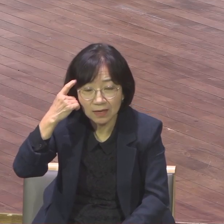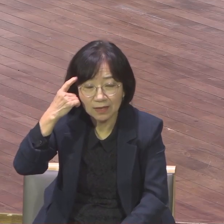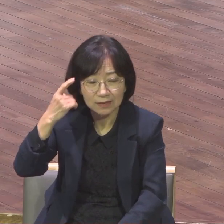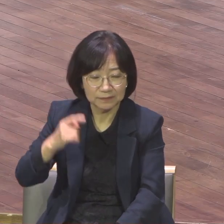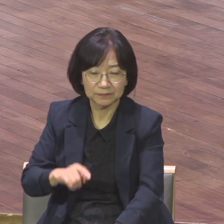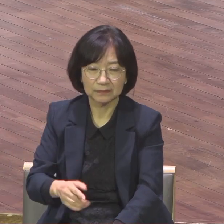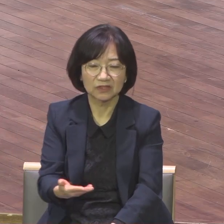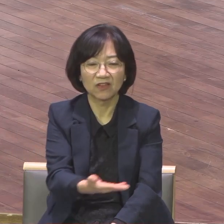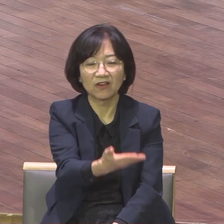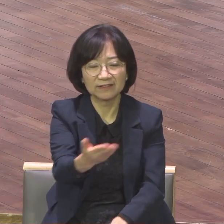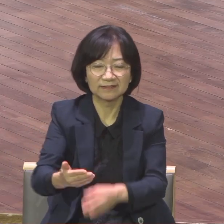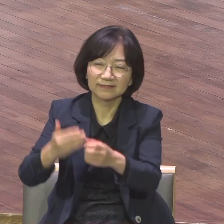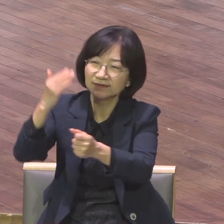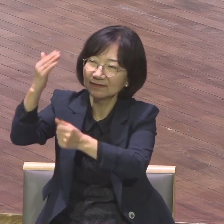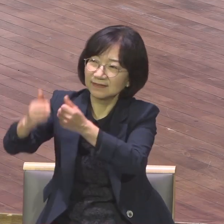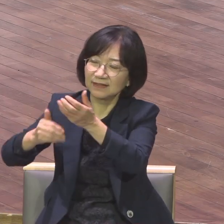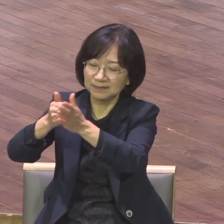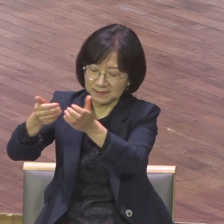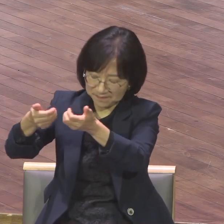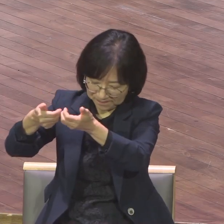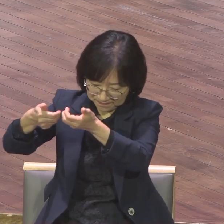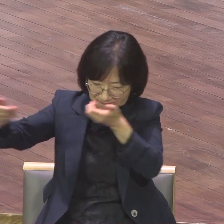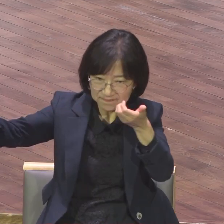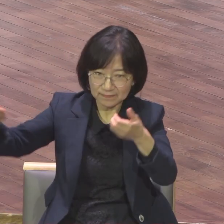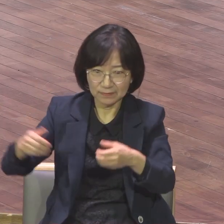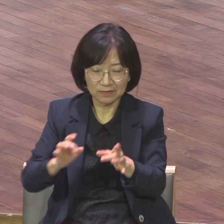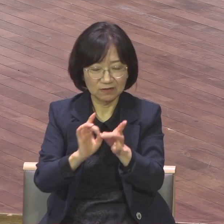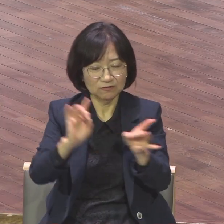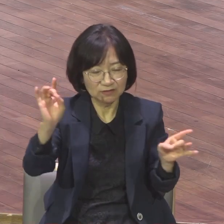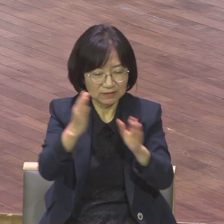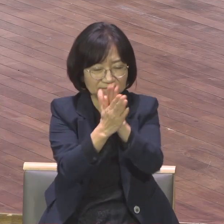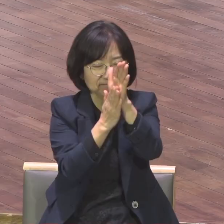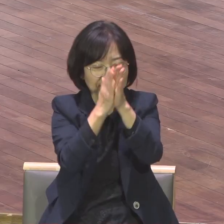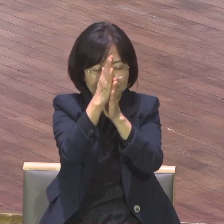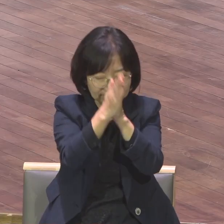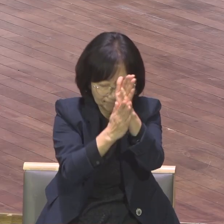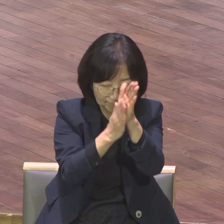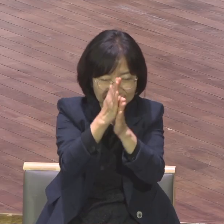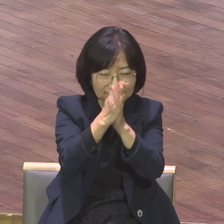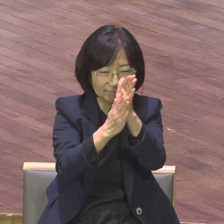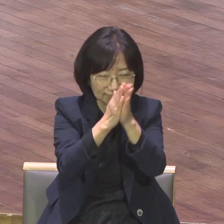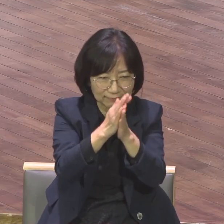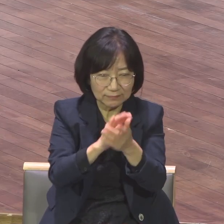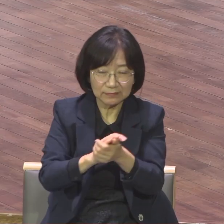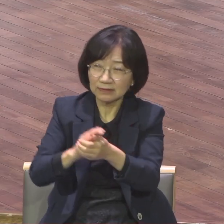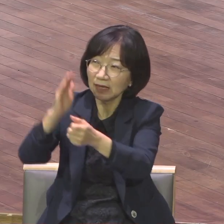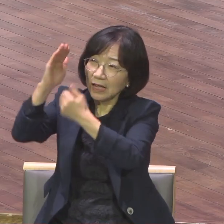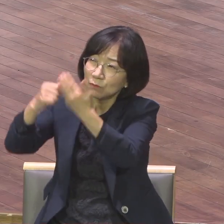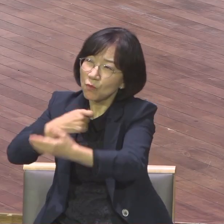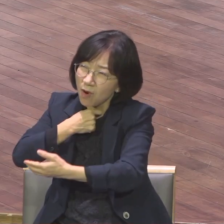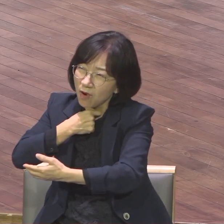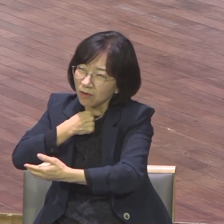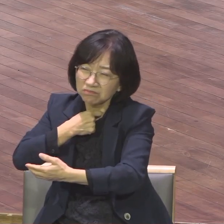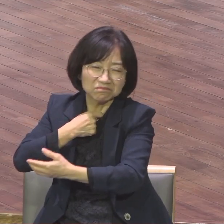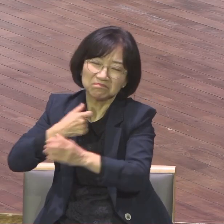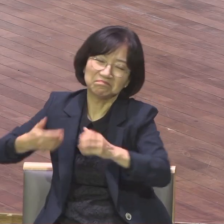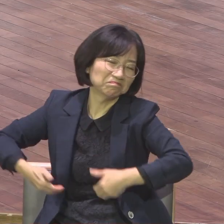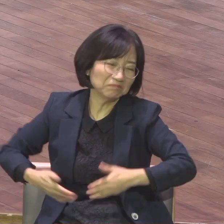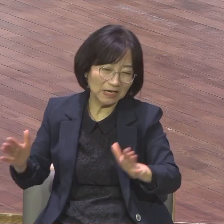하나님을 떠나 우상 숭배하고 하나님의 뜻과는 달리